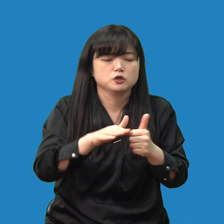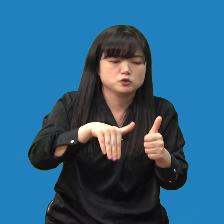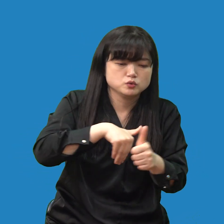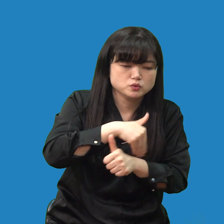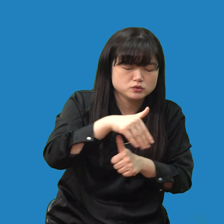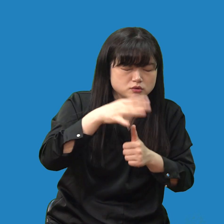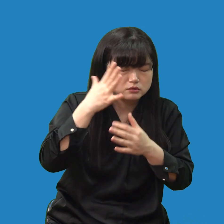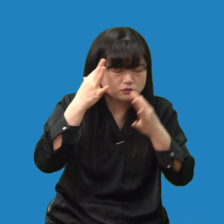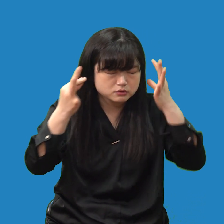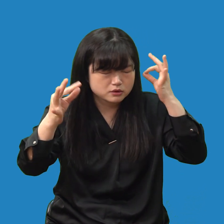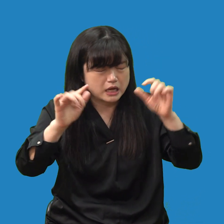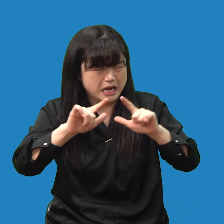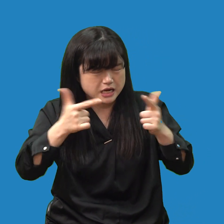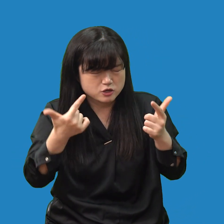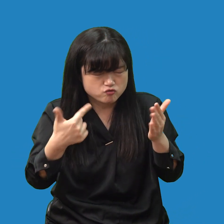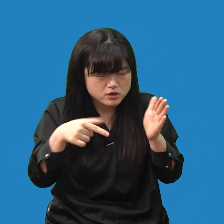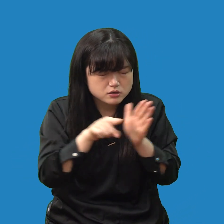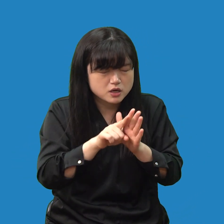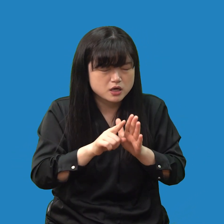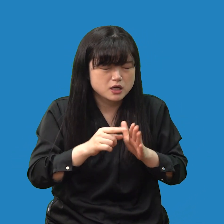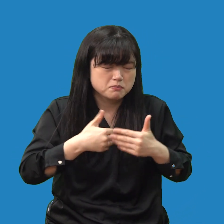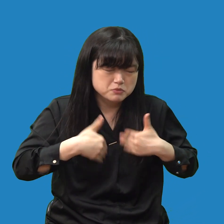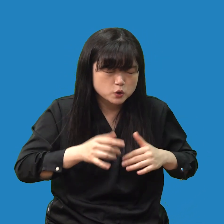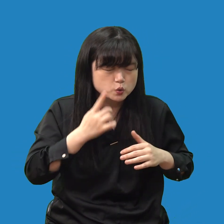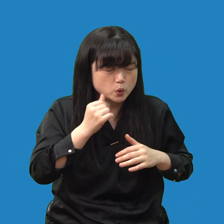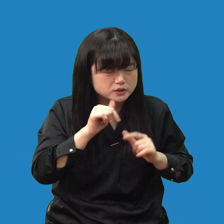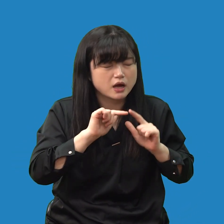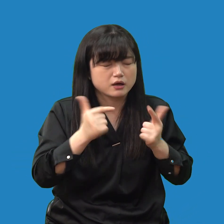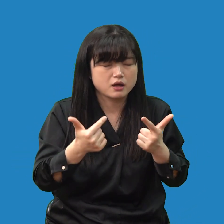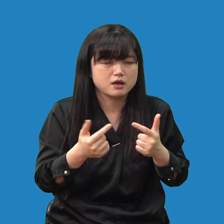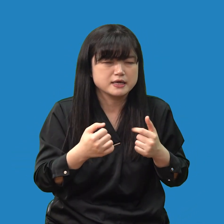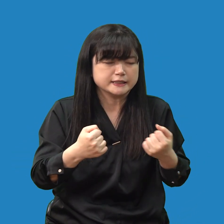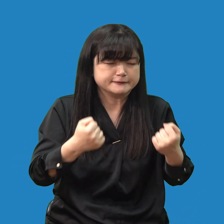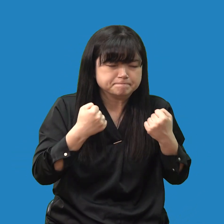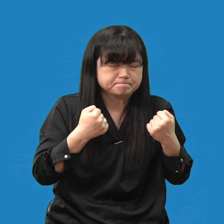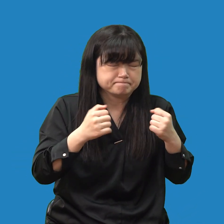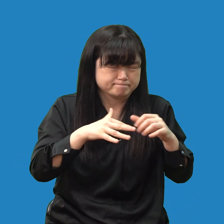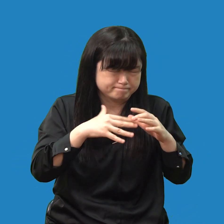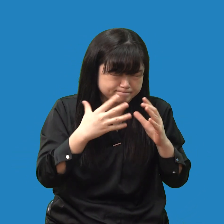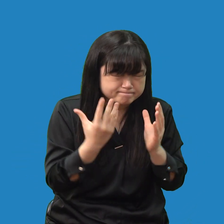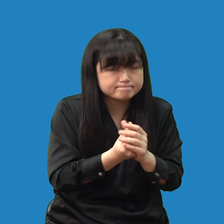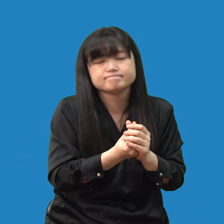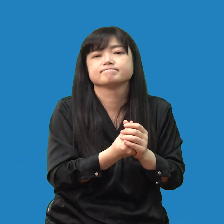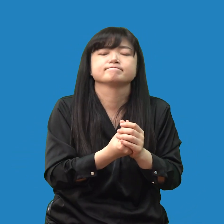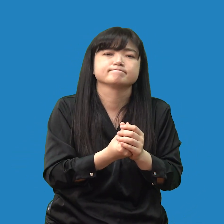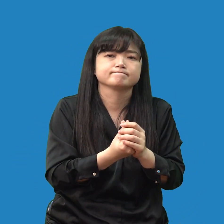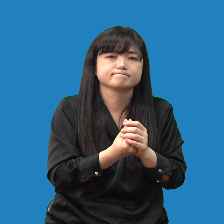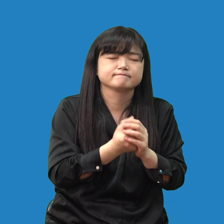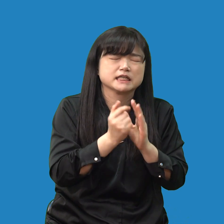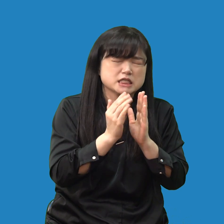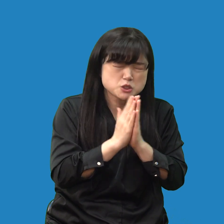주의가 산만해지지 않도록, 피곤해서 졸지 않도록 힘을 해서, 온 힘을 다해서 그래야지 기도가